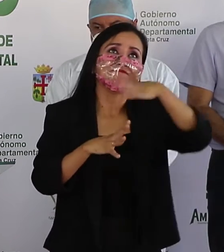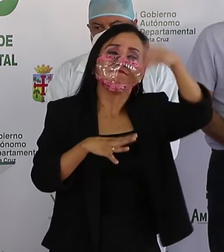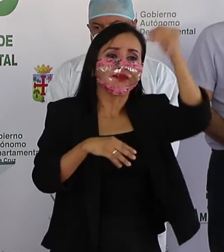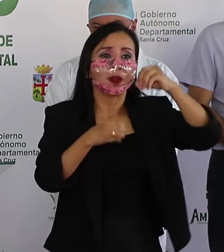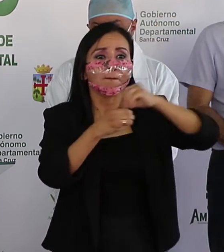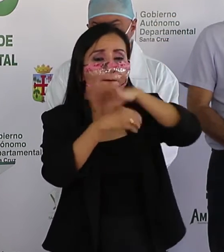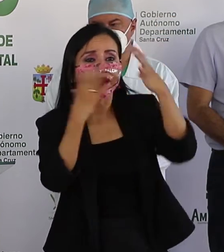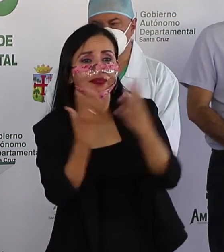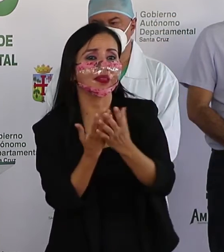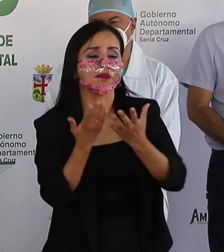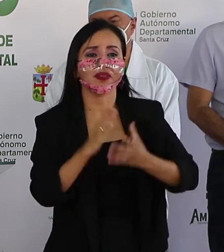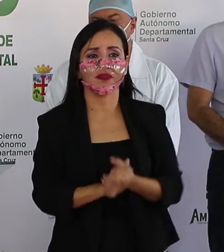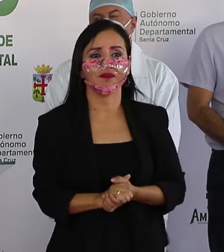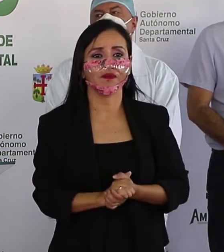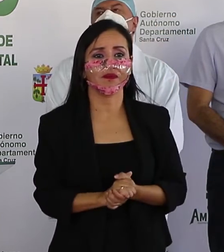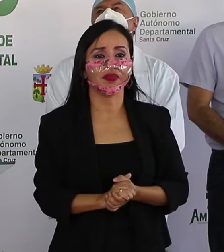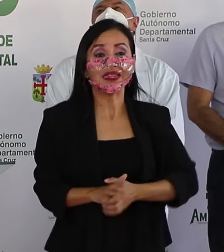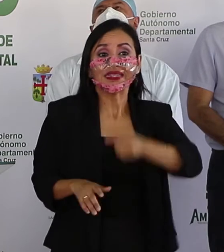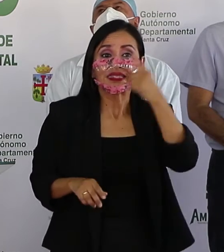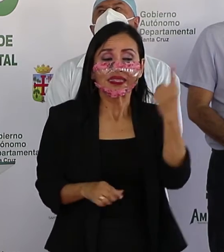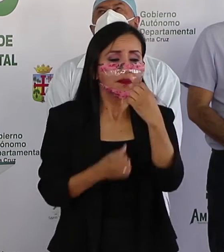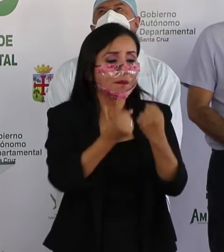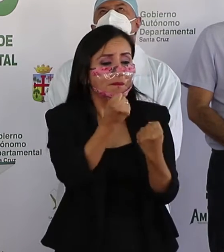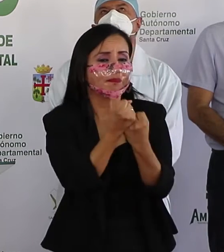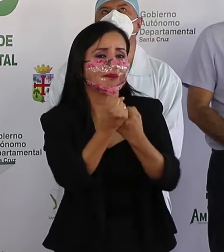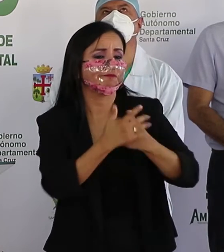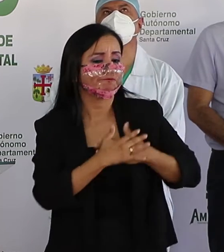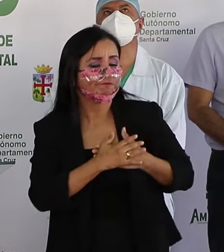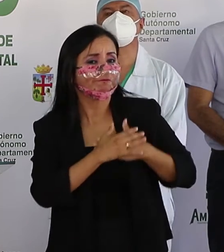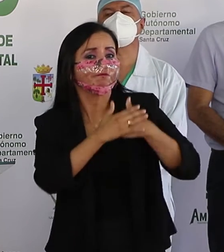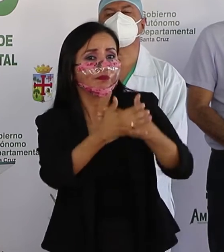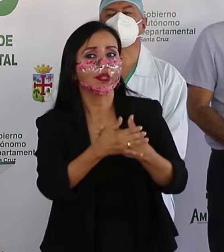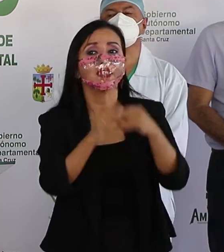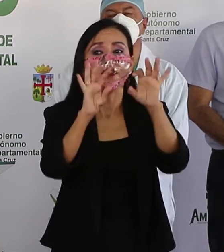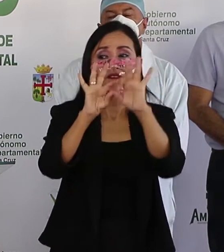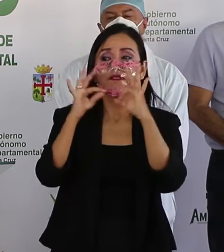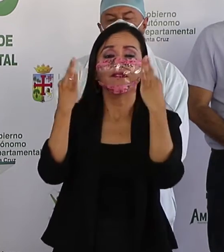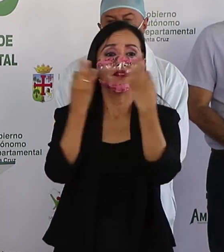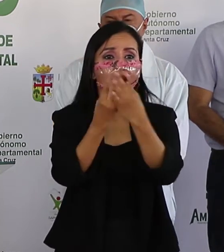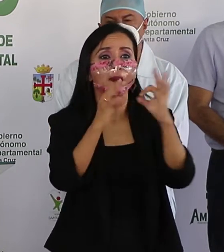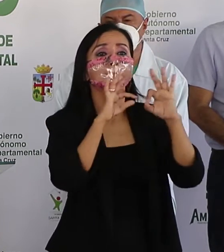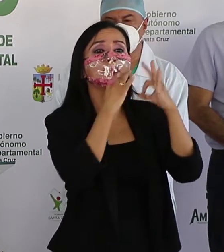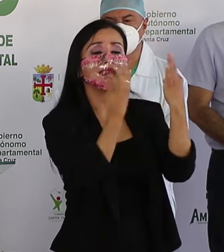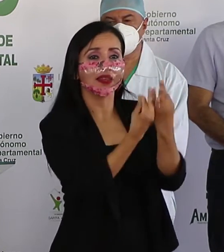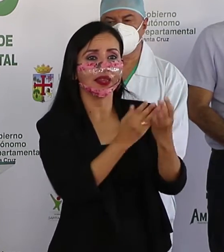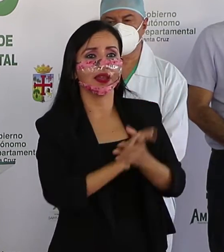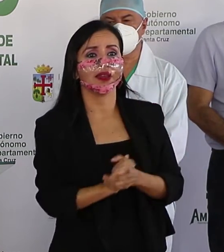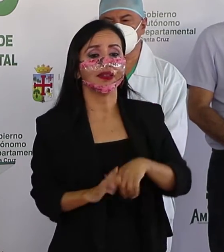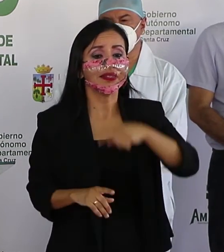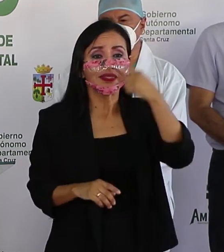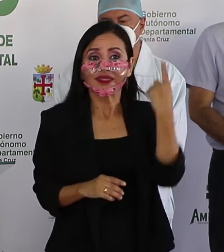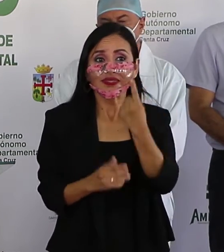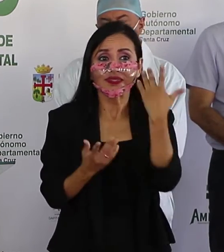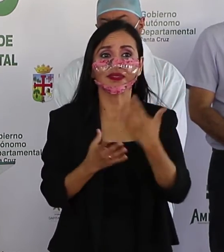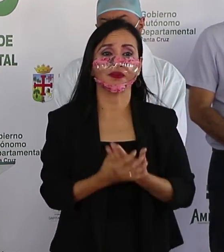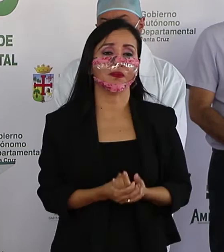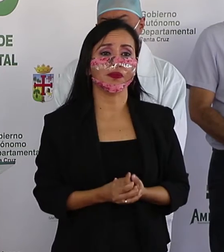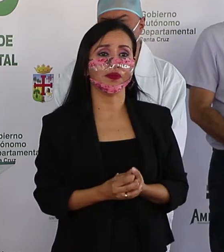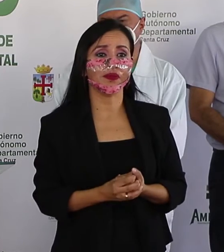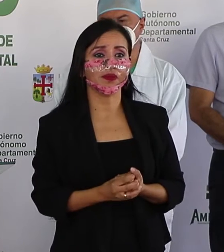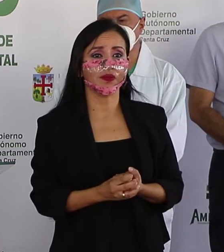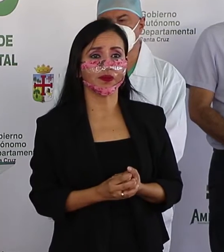esta pandemia. Siempre nuestra solidaridad a los familiares, siempre